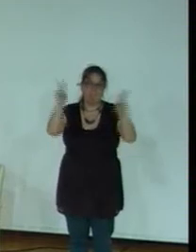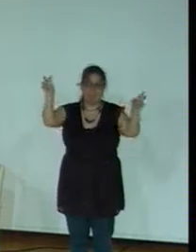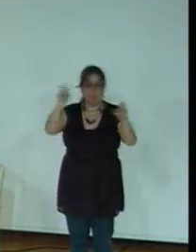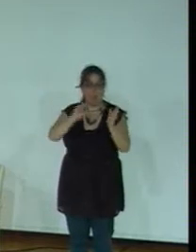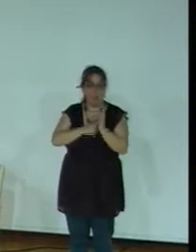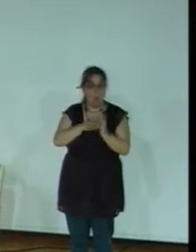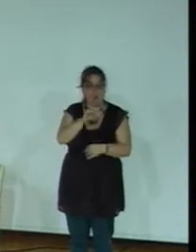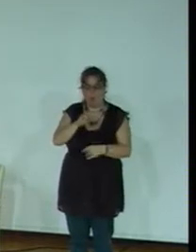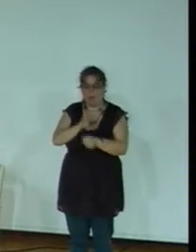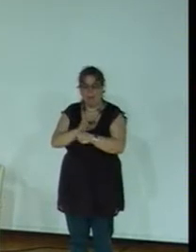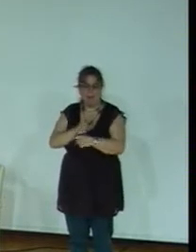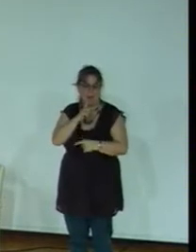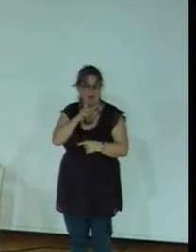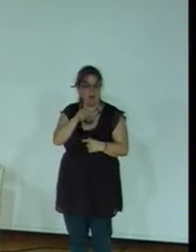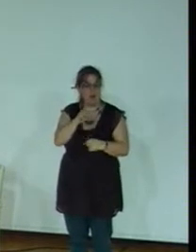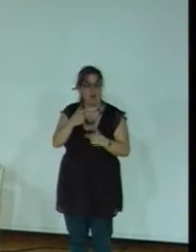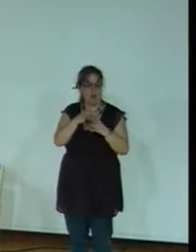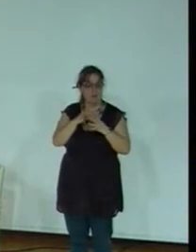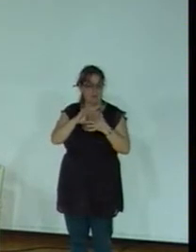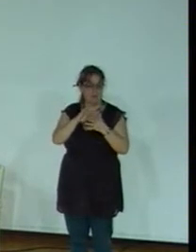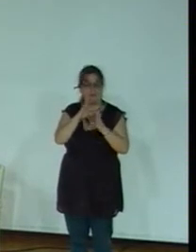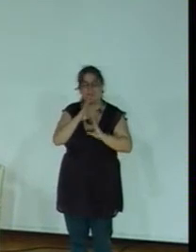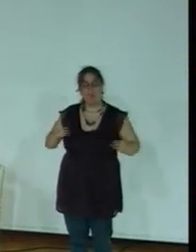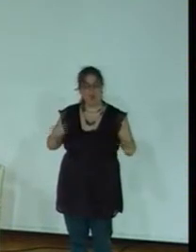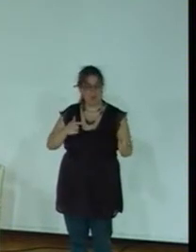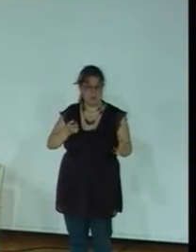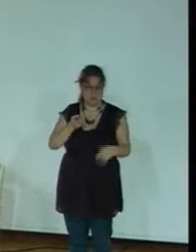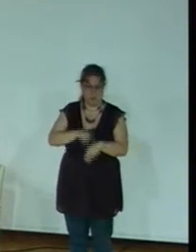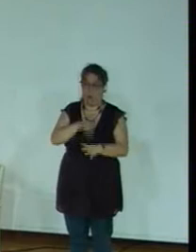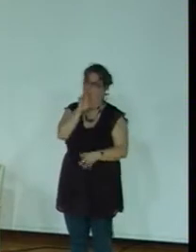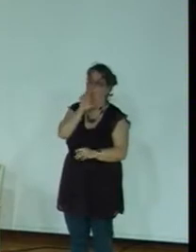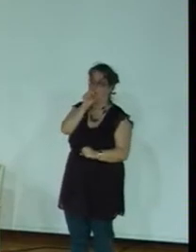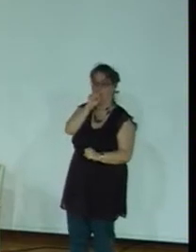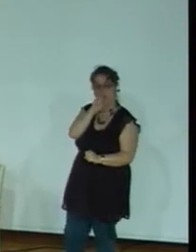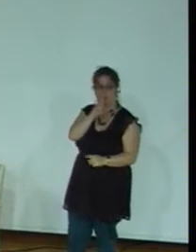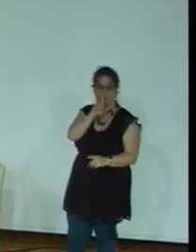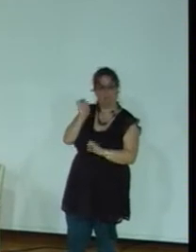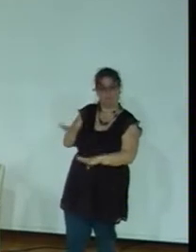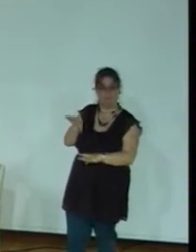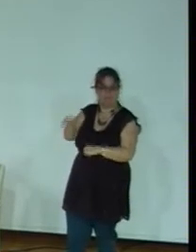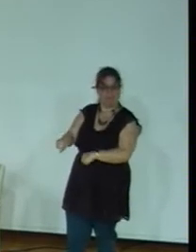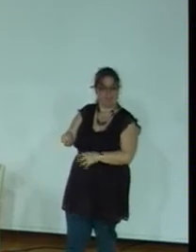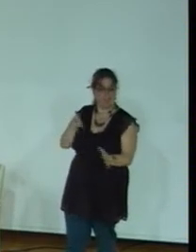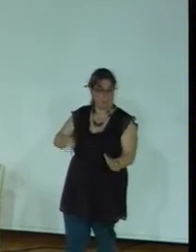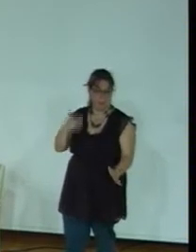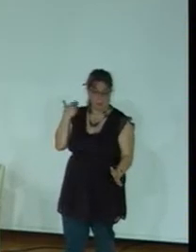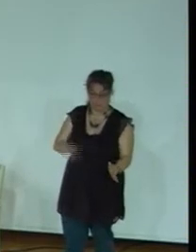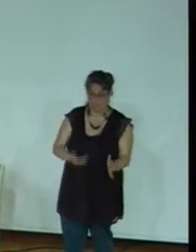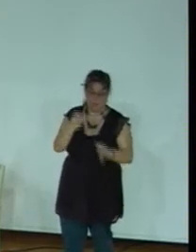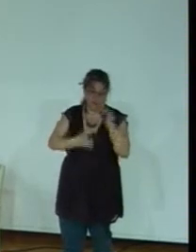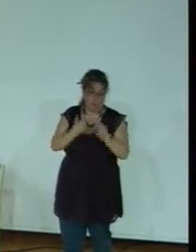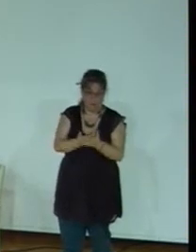Étonnamment, puisqu'on parlait du chiffrement, Bernard Cazeneuve, qui est le ministre donc, de l'Intérieur, l'a très clairement dit dimanche